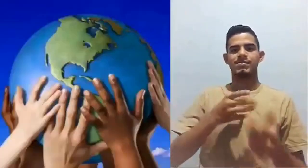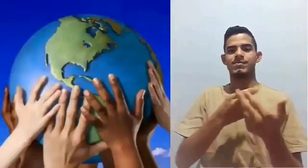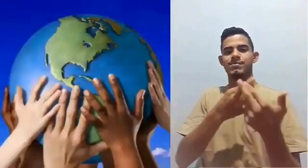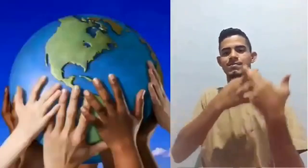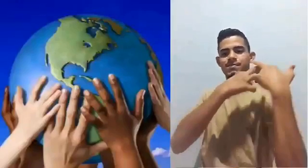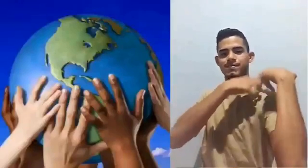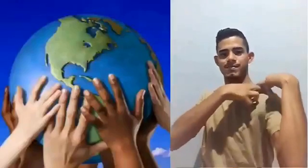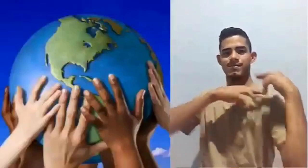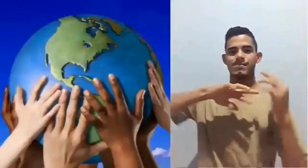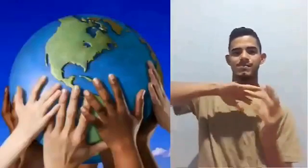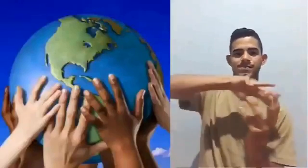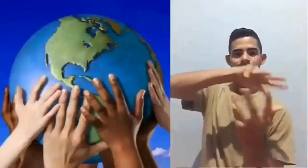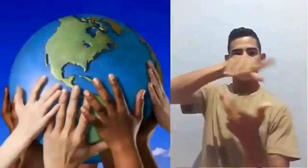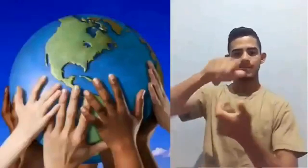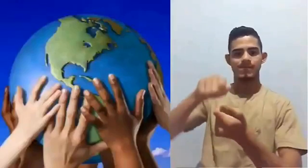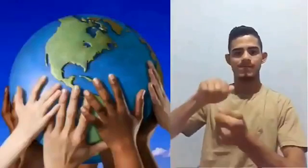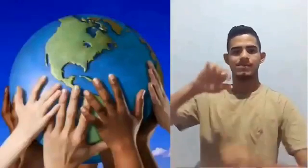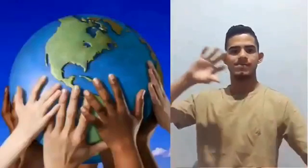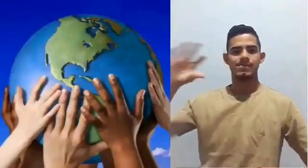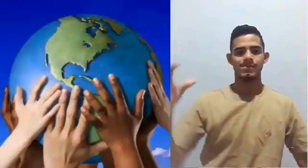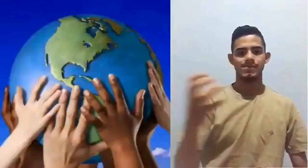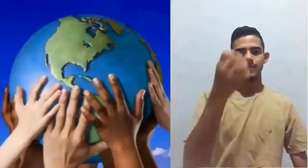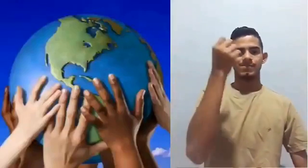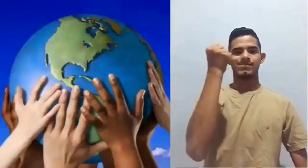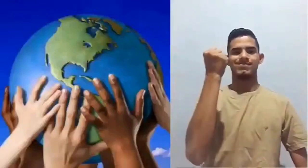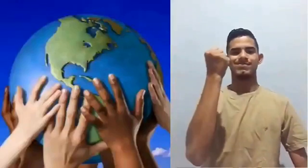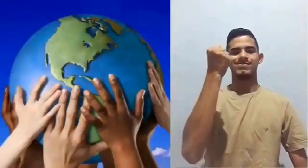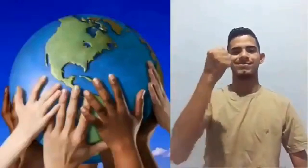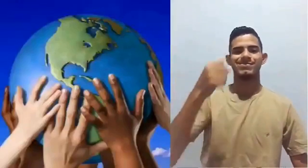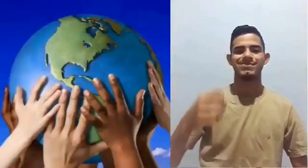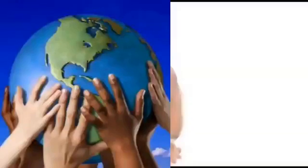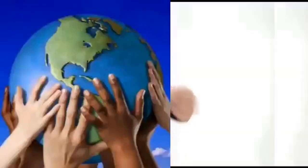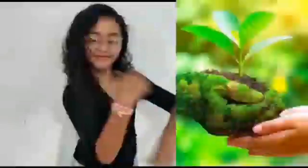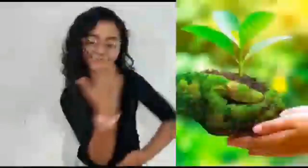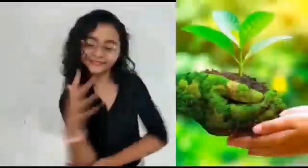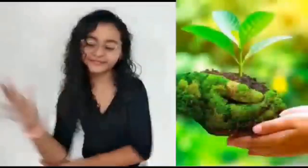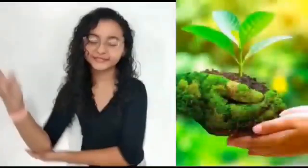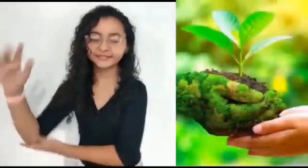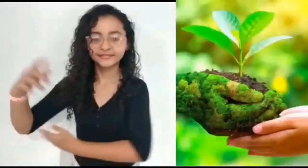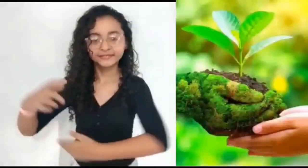Cada um fazendo a sua parte, o planeta podemos salvar.